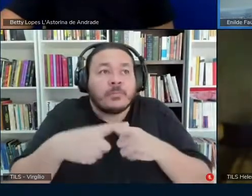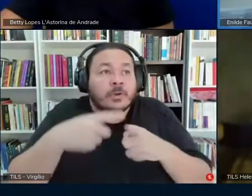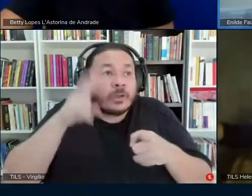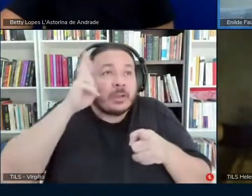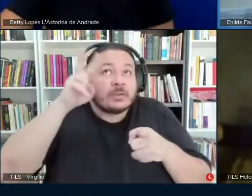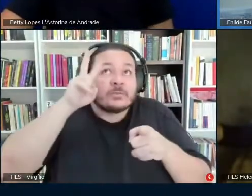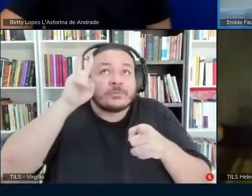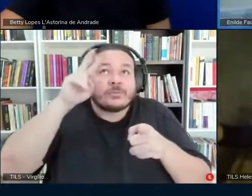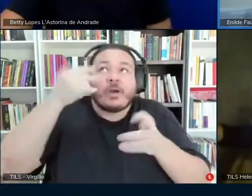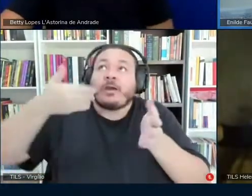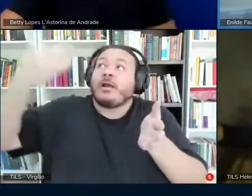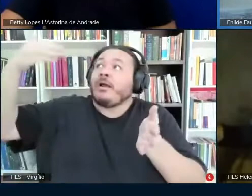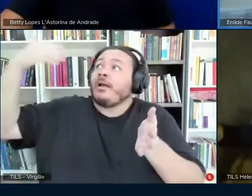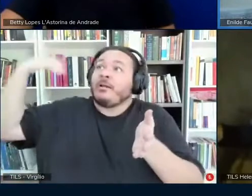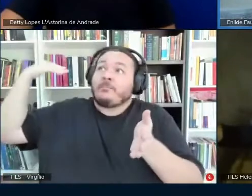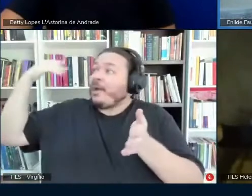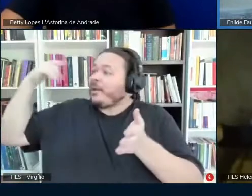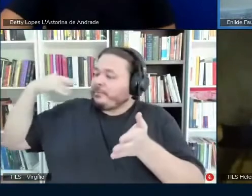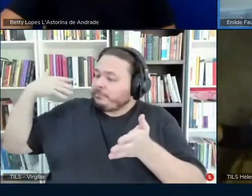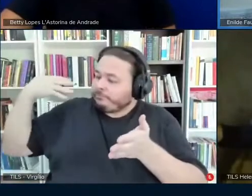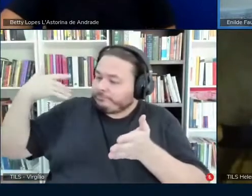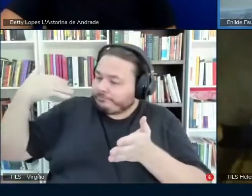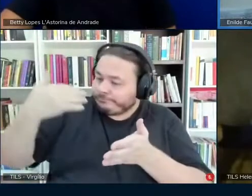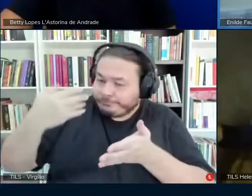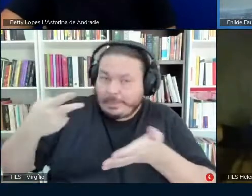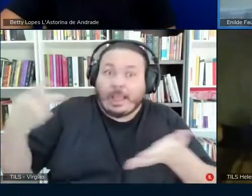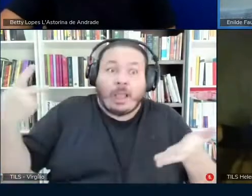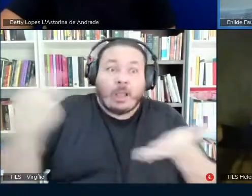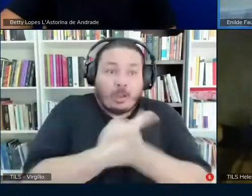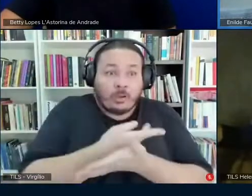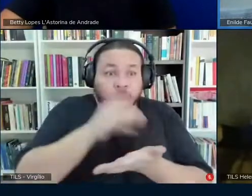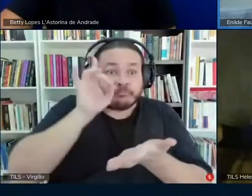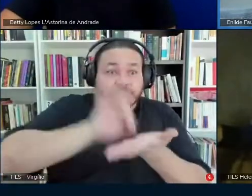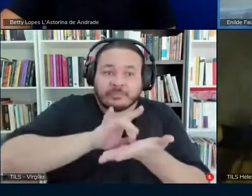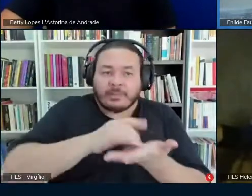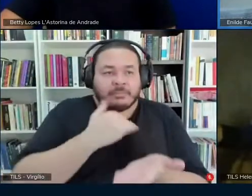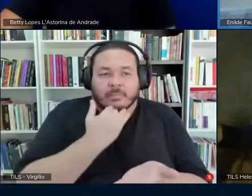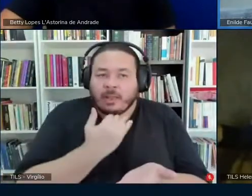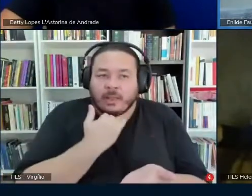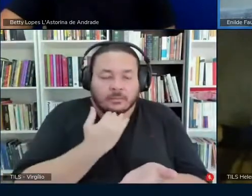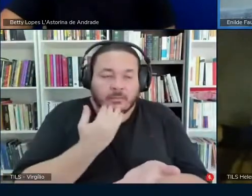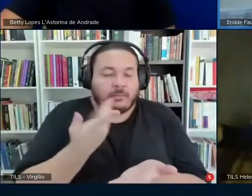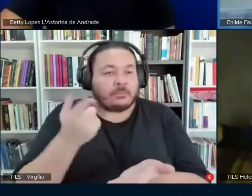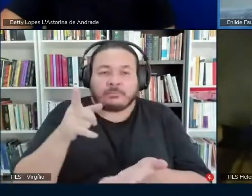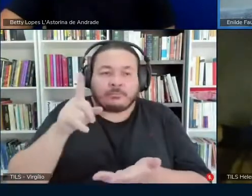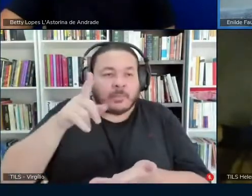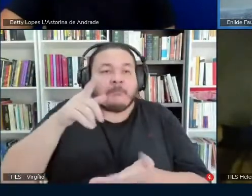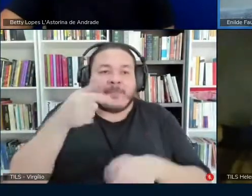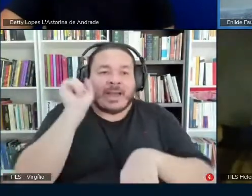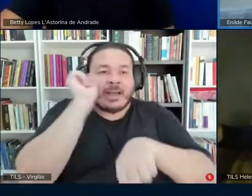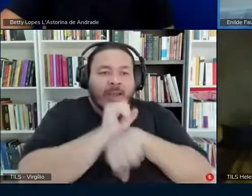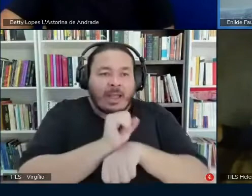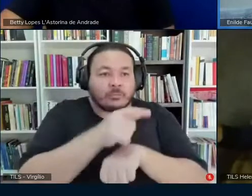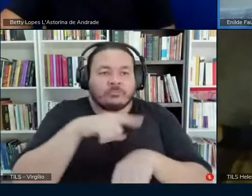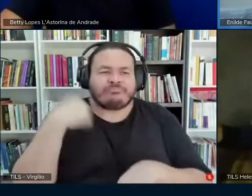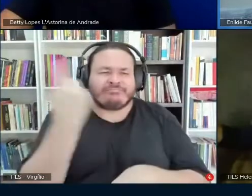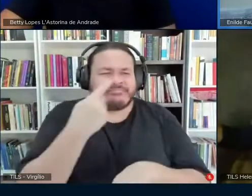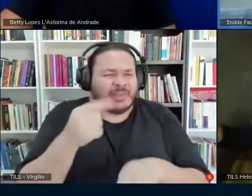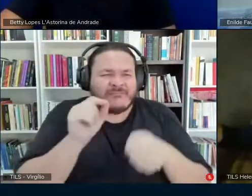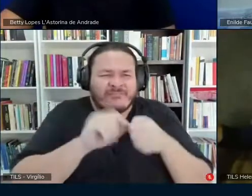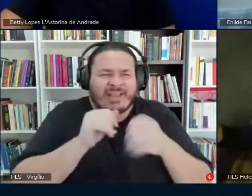foi adiante. Tá? O PNE está parado, ninguém faz nada com aquele PNE, só para dizer que